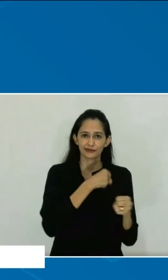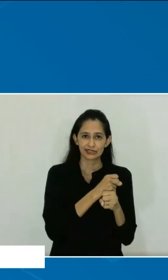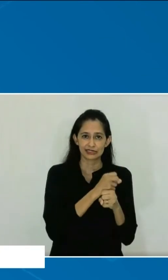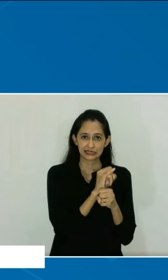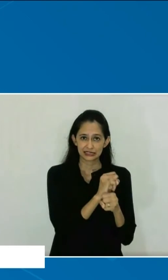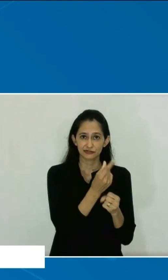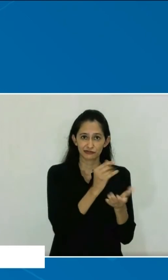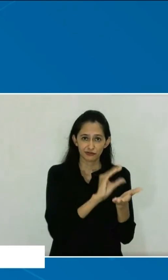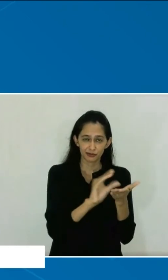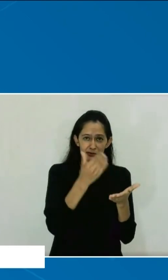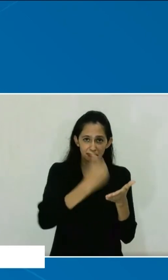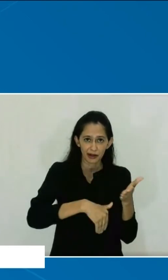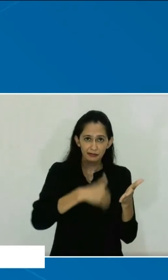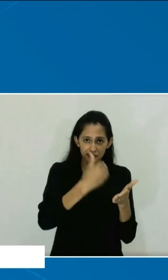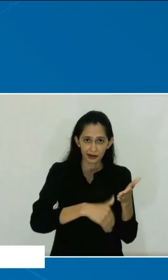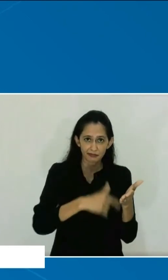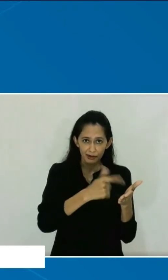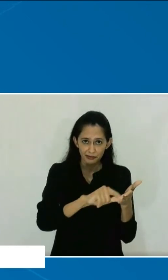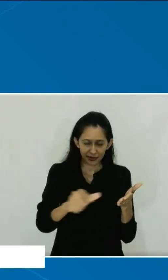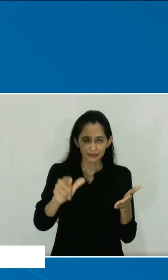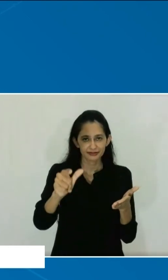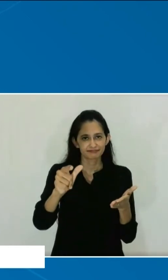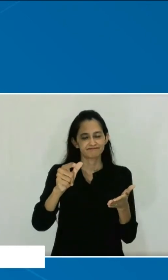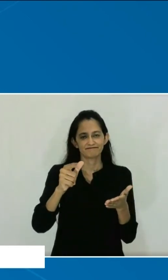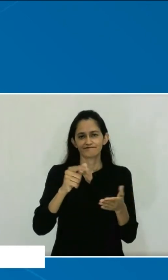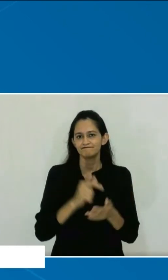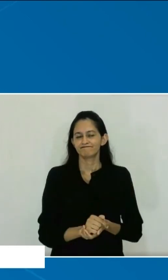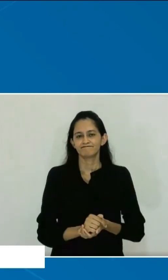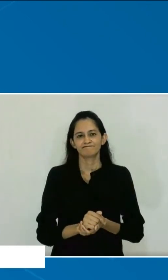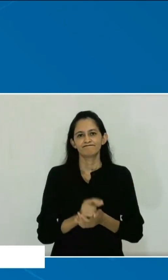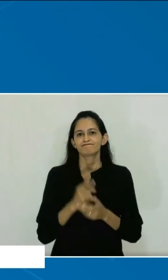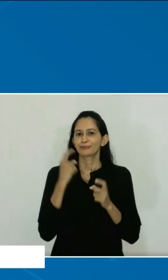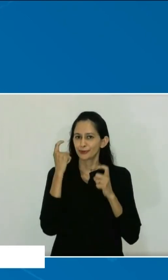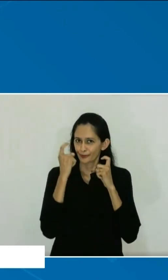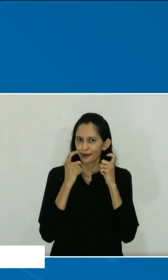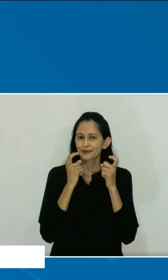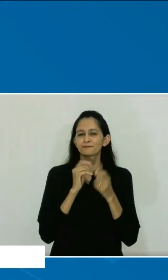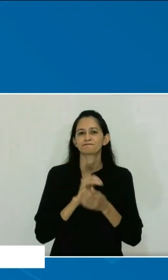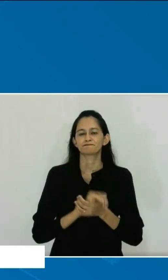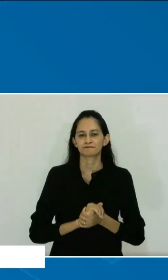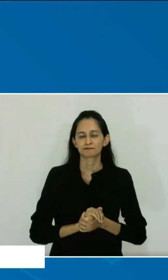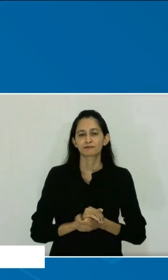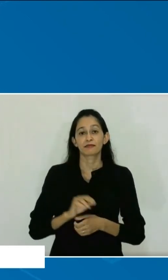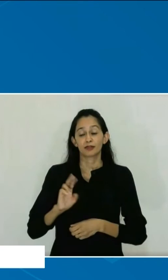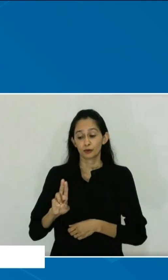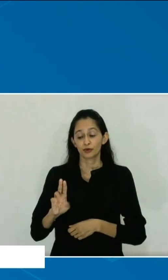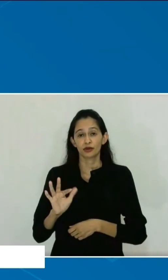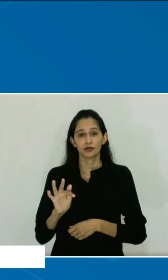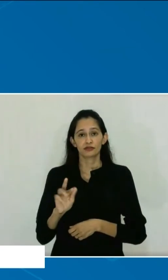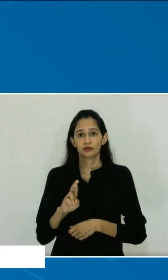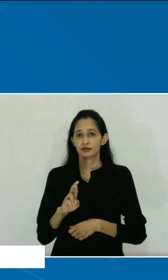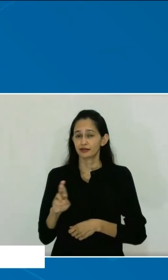altamente preocupante. Eu garanto que para a Universidade Federal de Roraima é um cenário assim